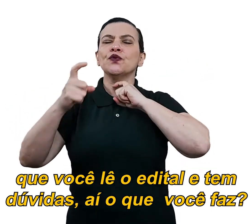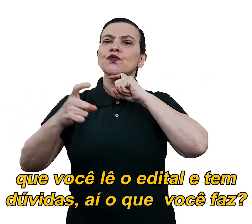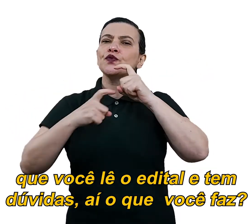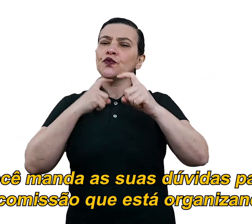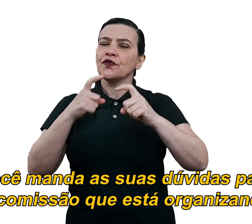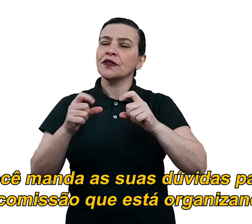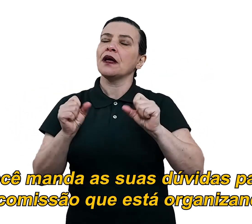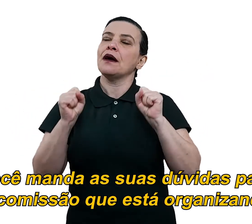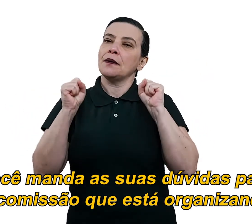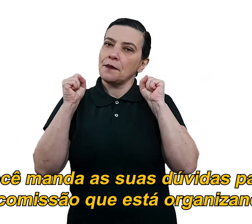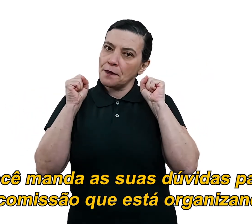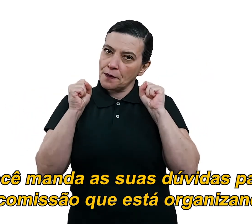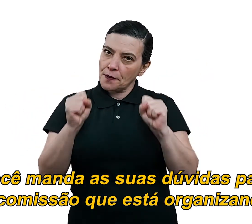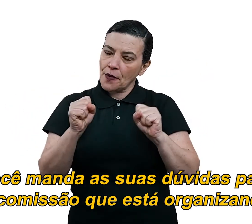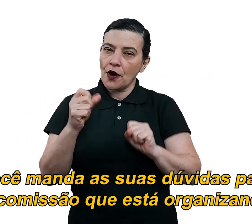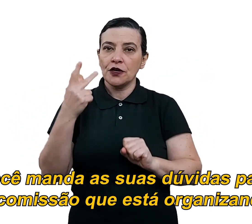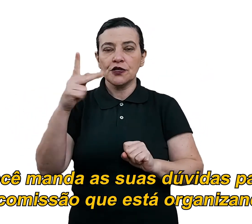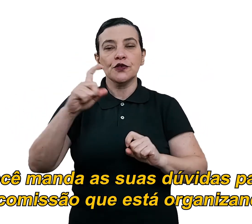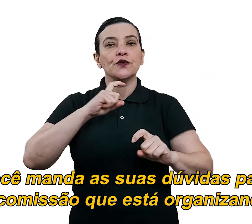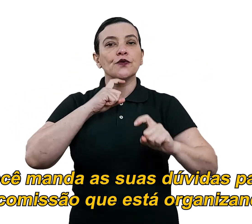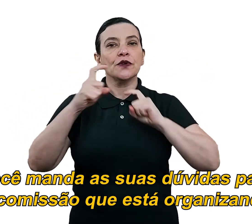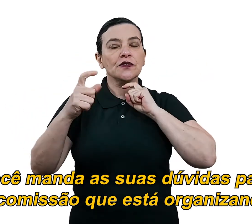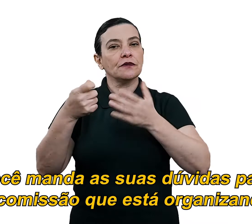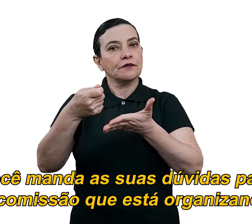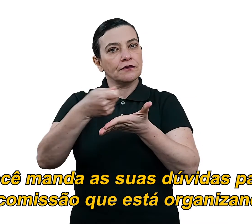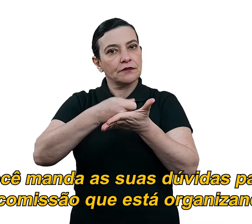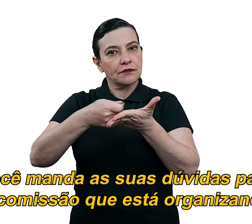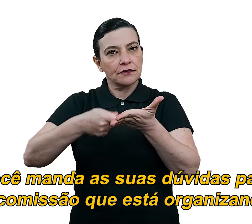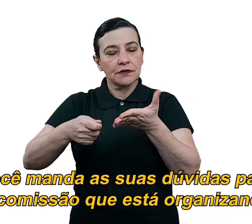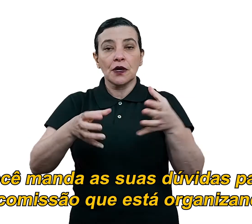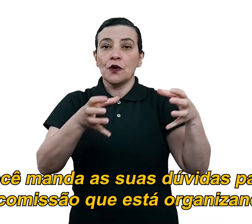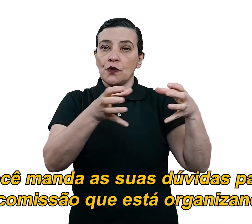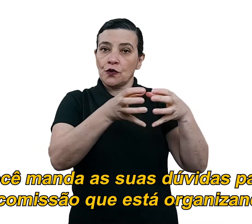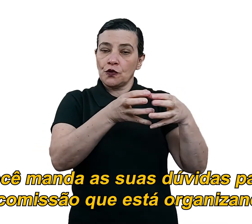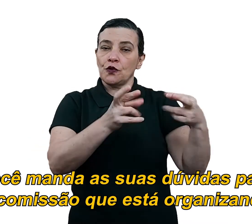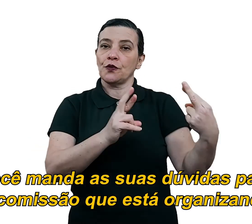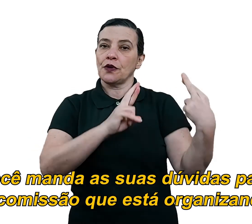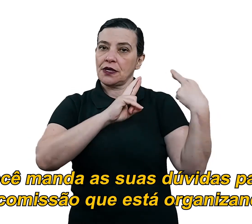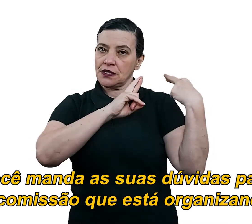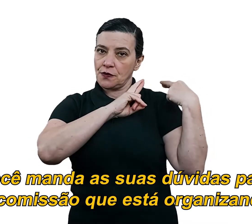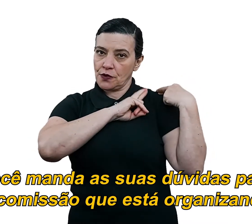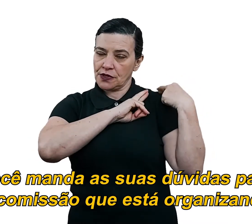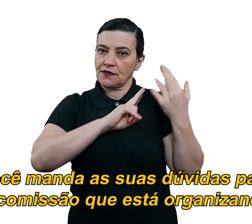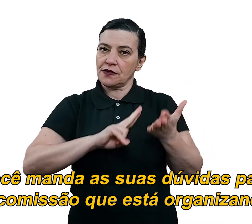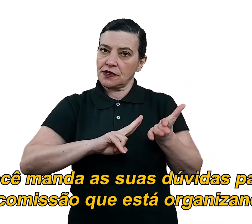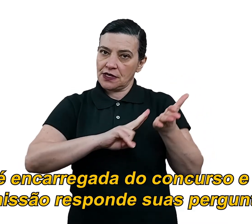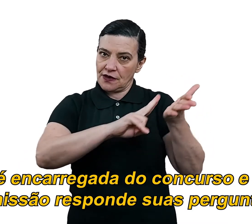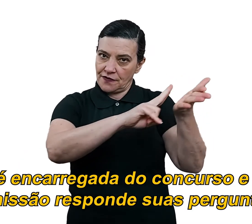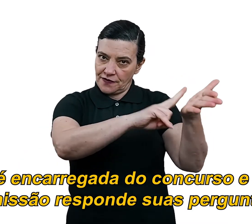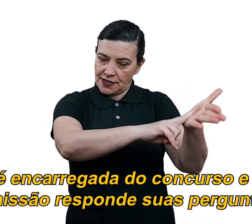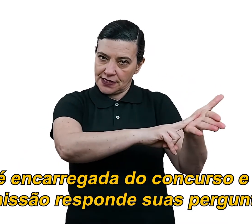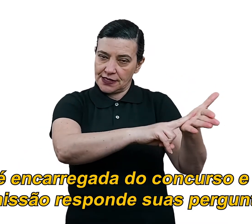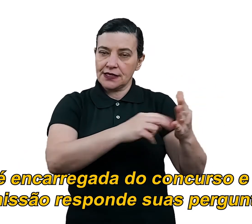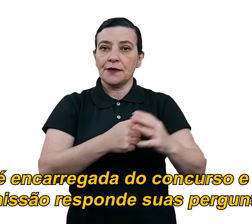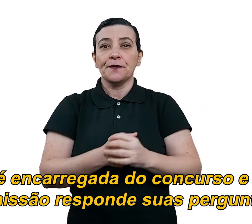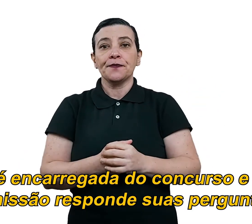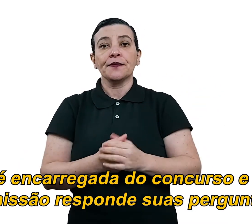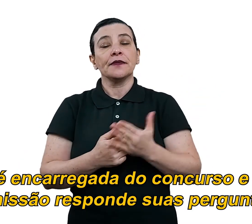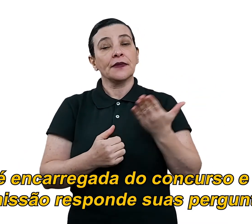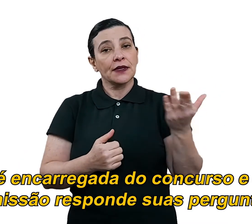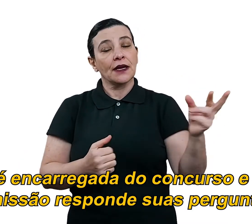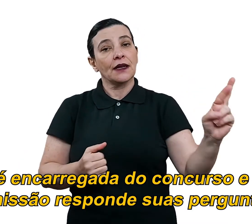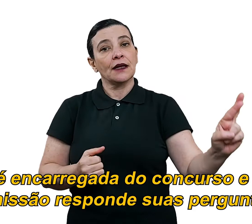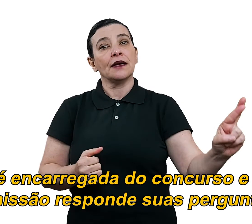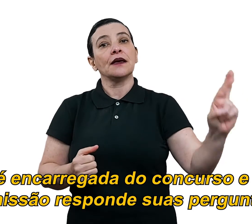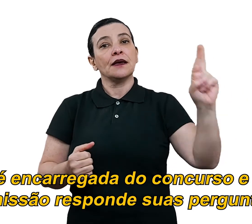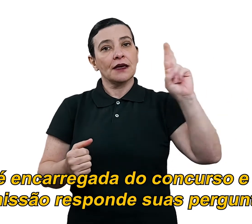você faz? Você manda as suas dúvidas para a comissão que está organizando, que é encarregada do concurso,